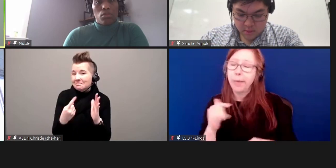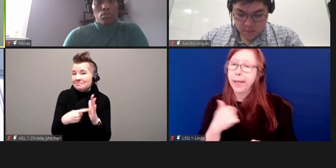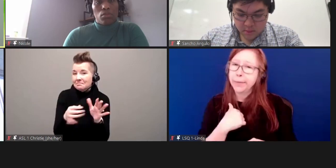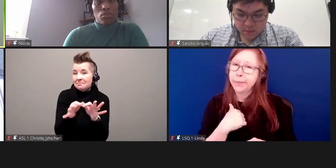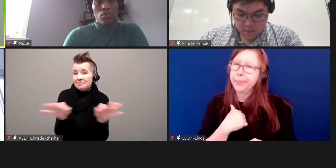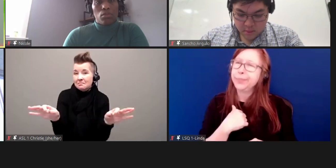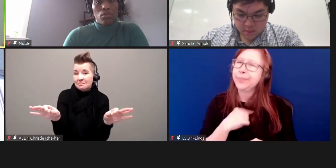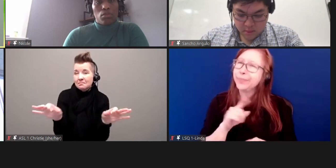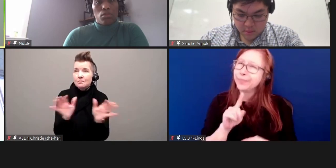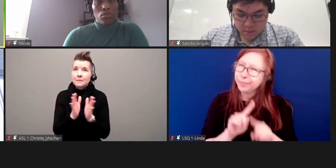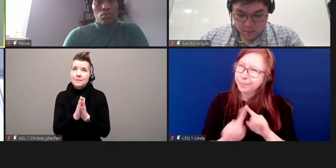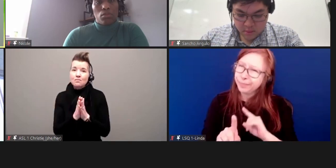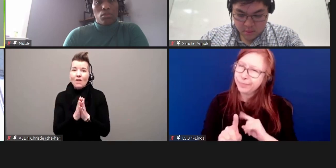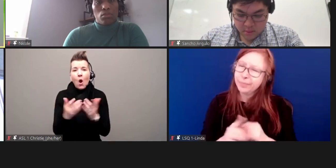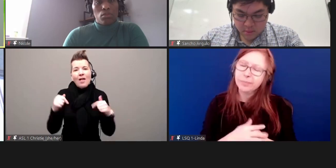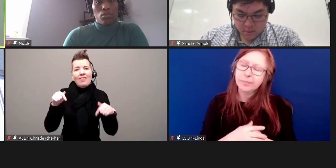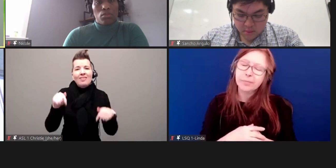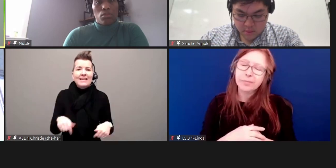y a